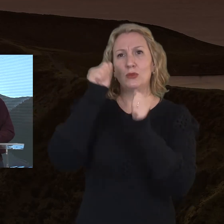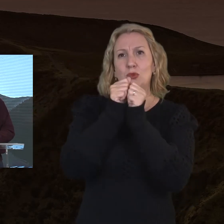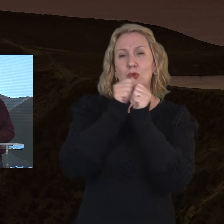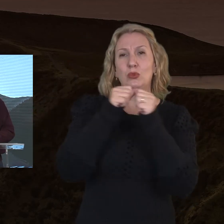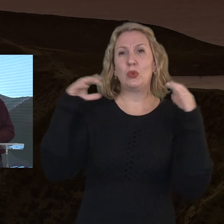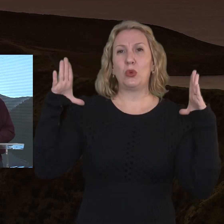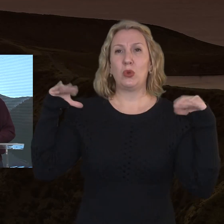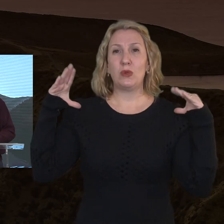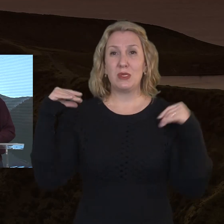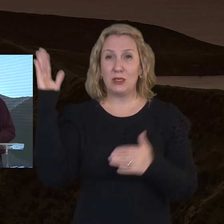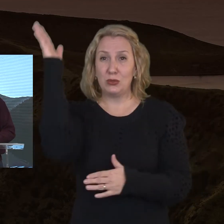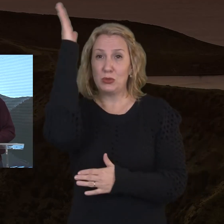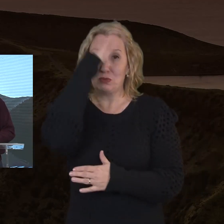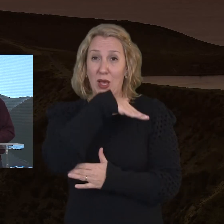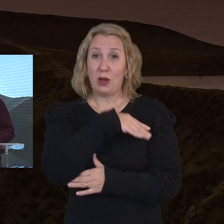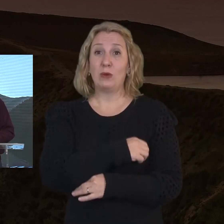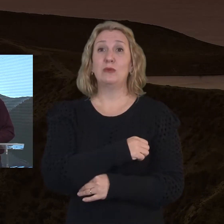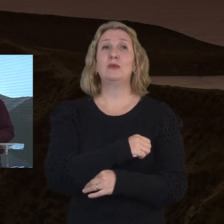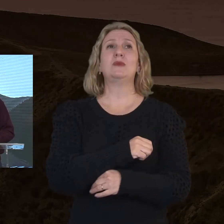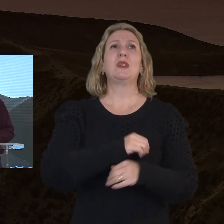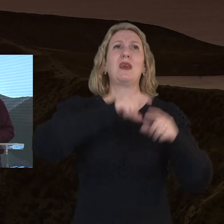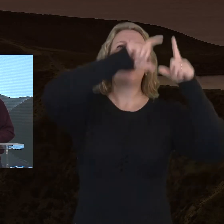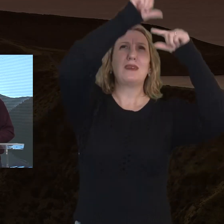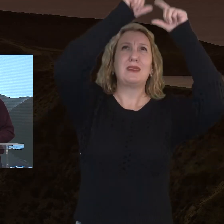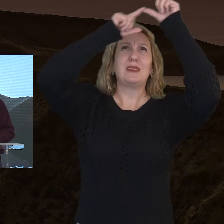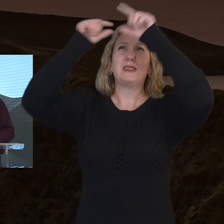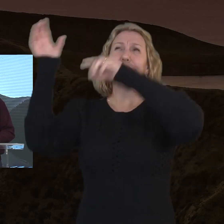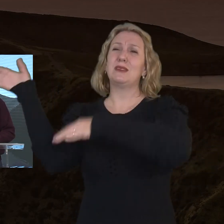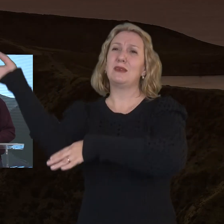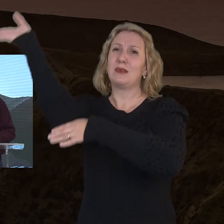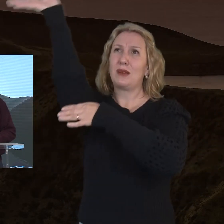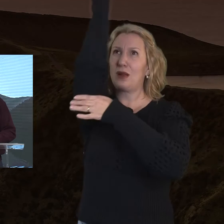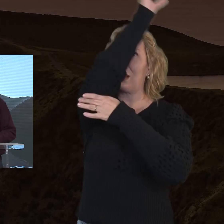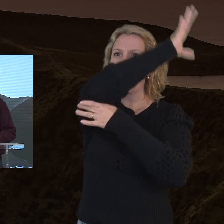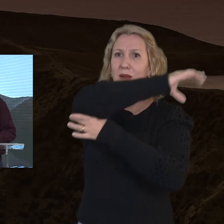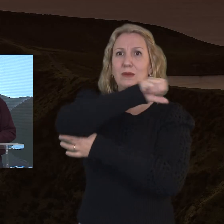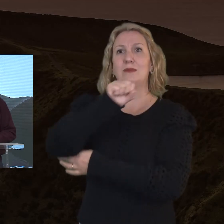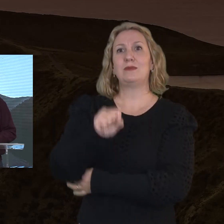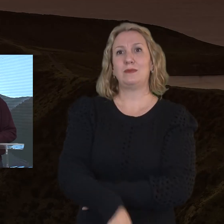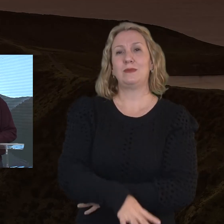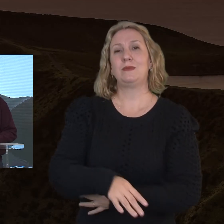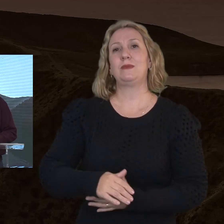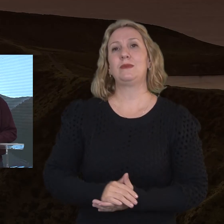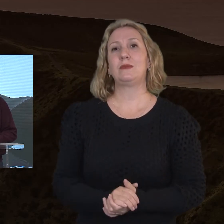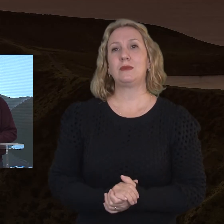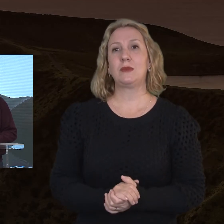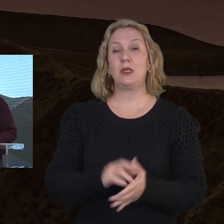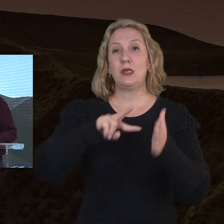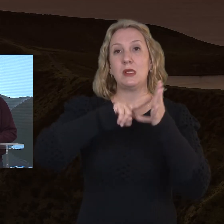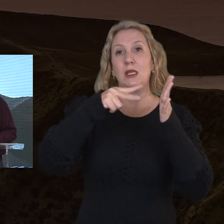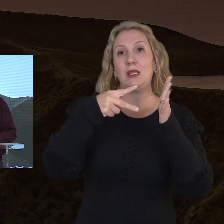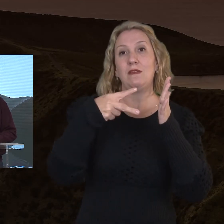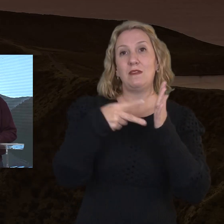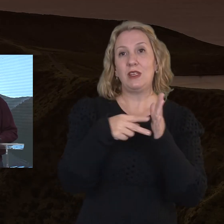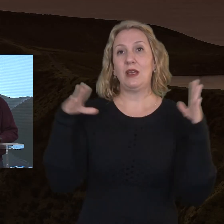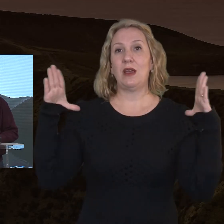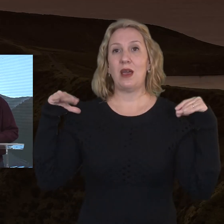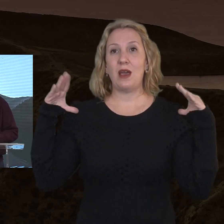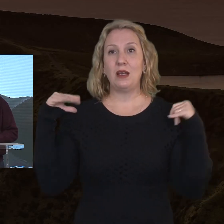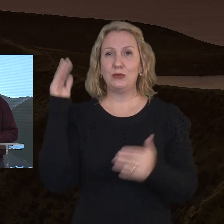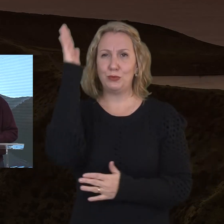lança por terra com a sua cauda todos toda terça parte dos anjos que são os anjos caídos